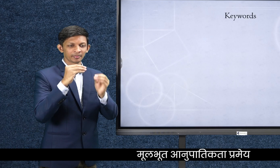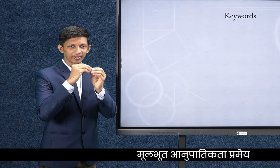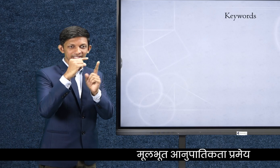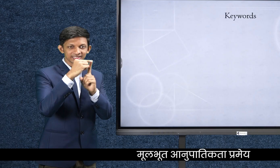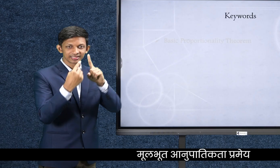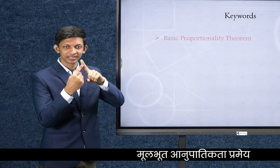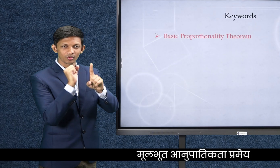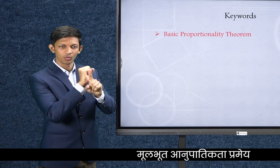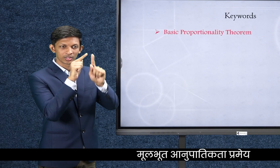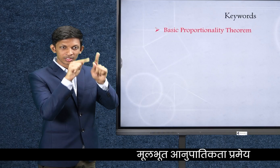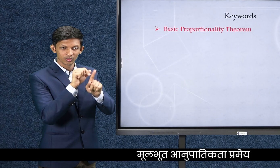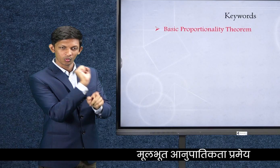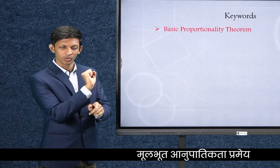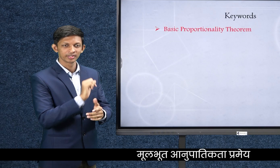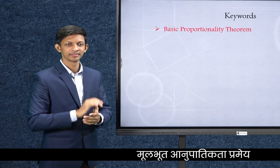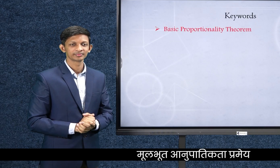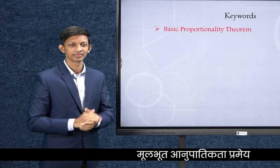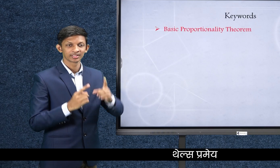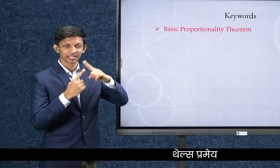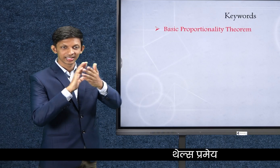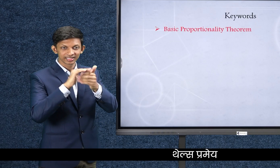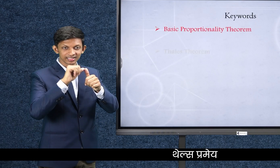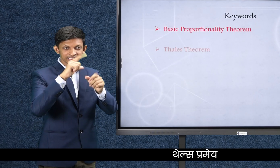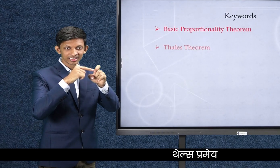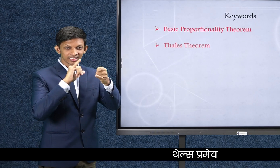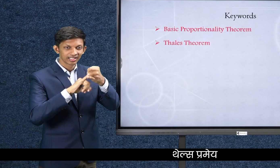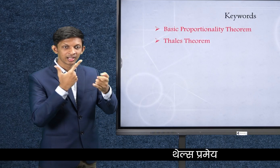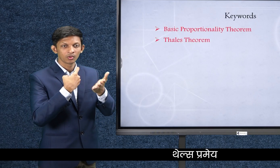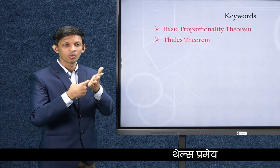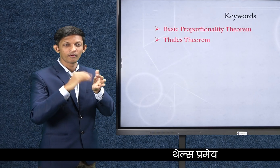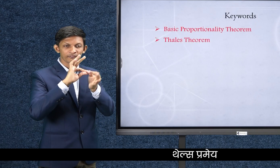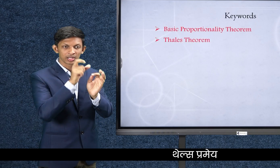मूलभूत अनुपातिकता प्रमेय, तेल्स प्रमेय,